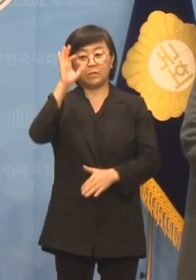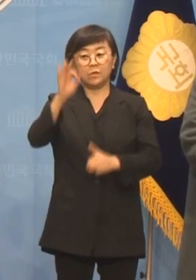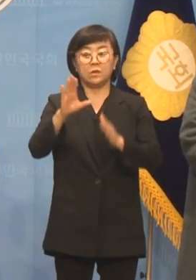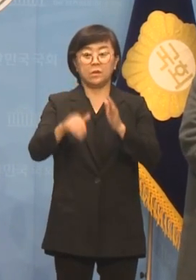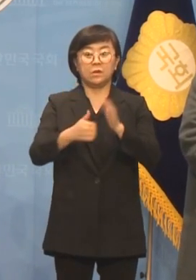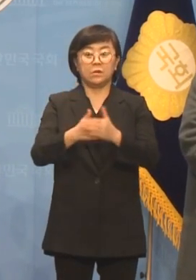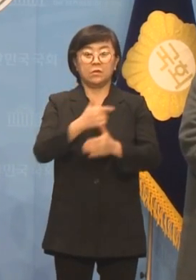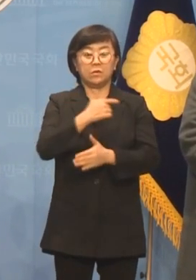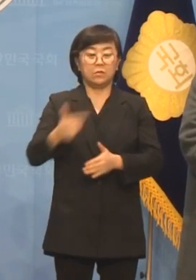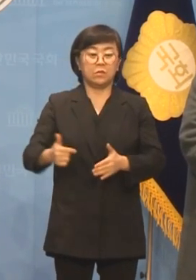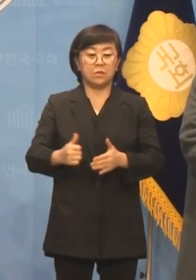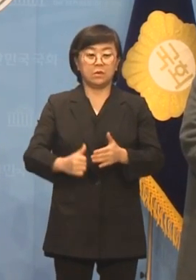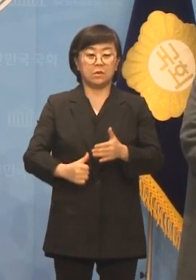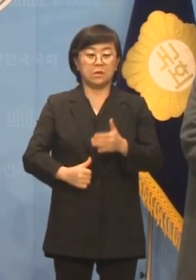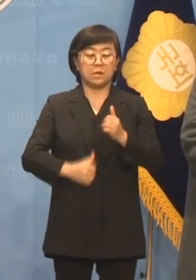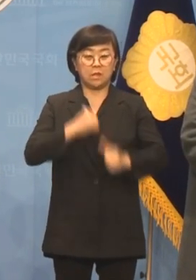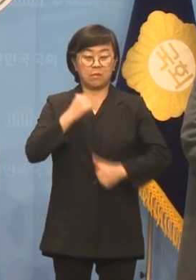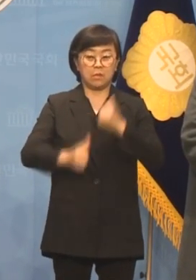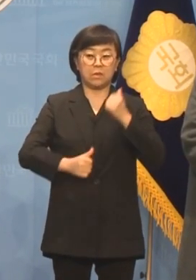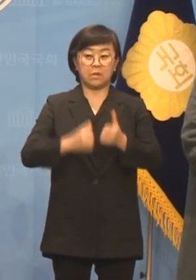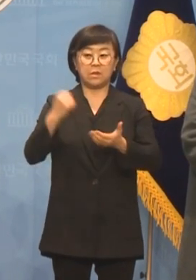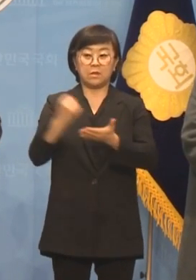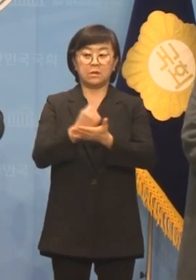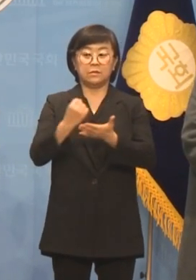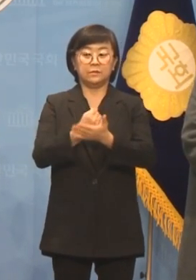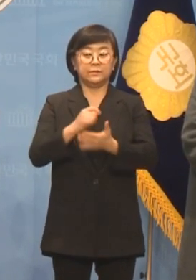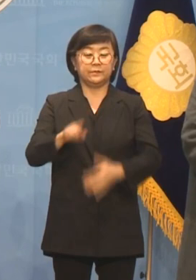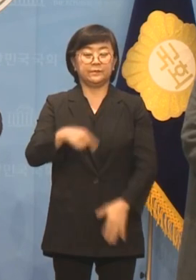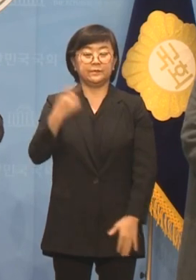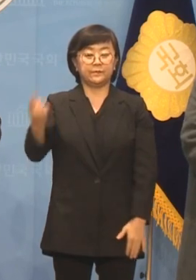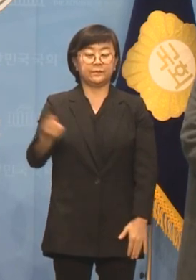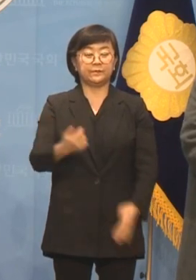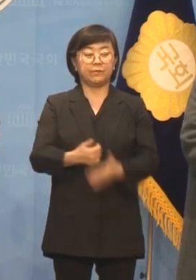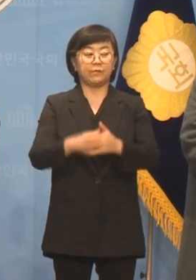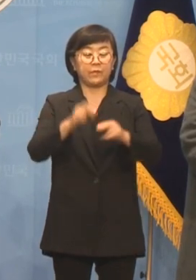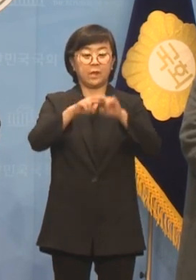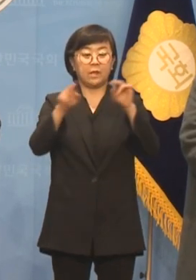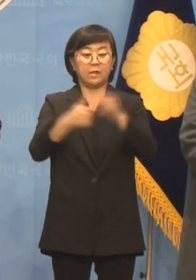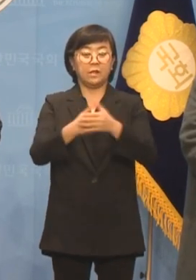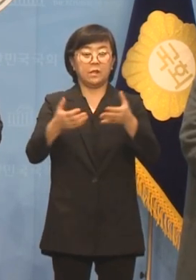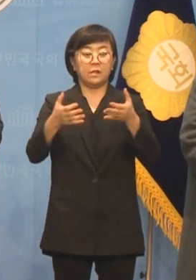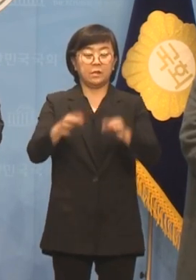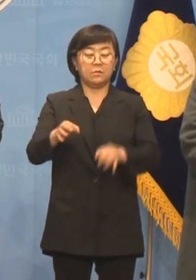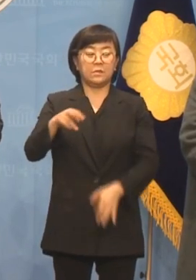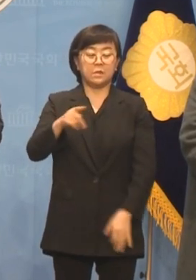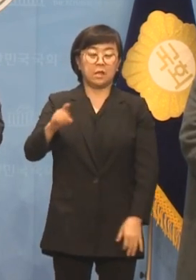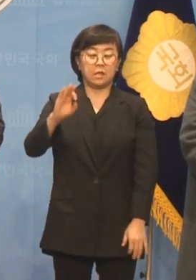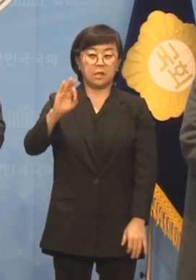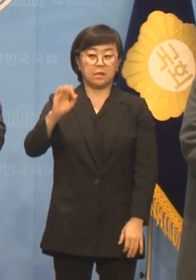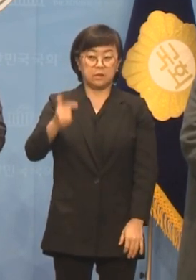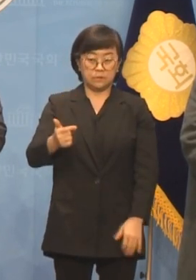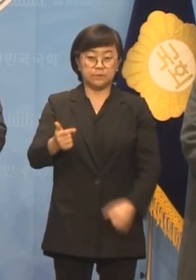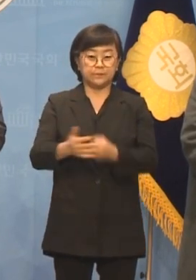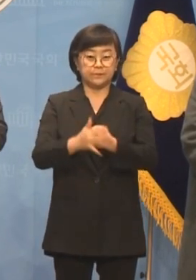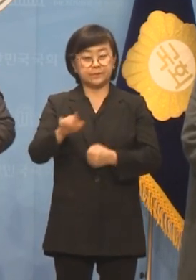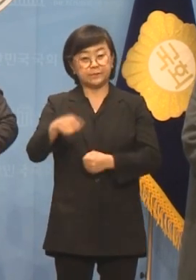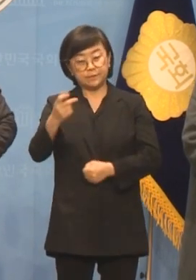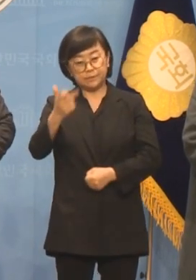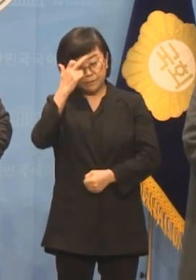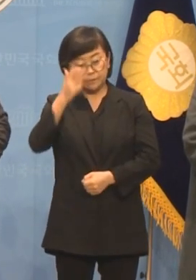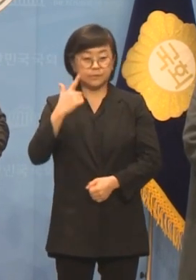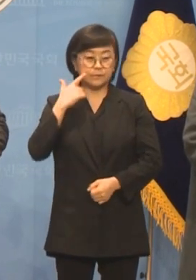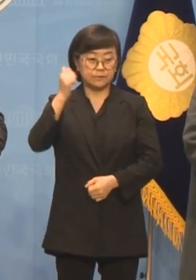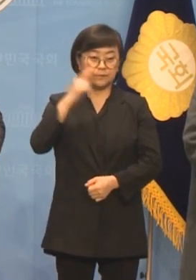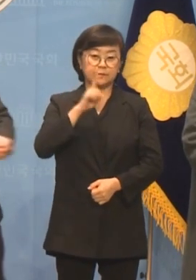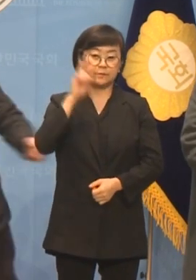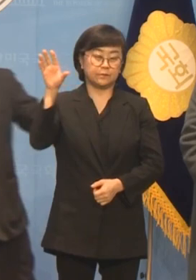너무나 분노하고 한탄이라고 생각합니다. 이어서 퇴진각신의 임세훈 운영위원 말씀 짧게 듣고 최재형 목사님 말씀